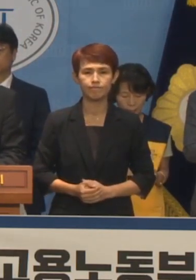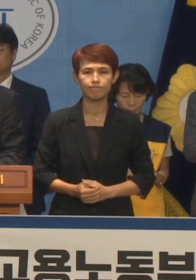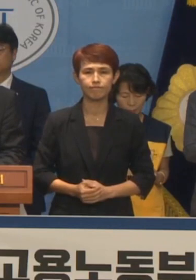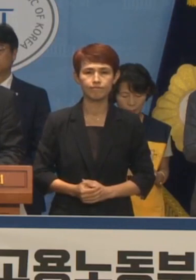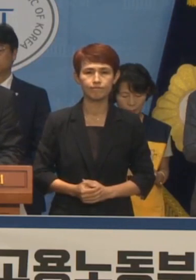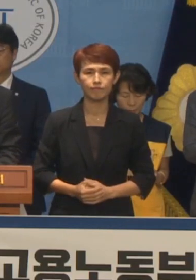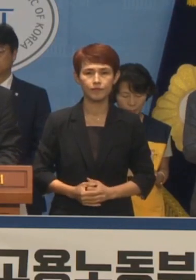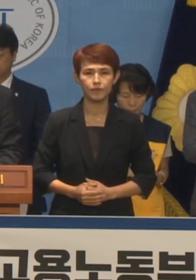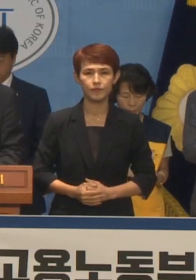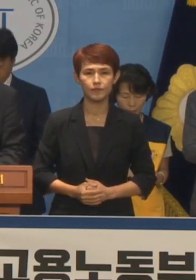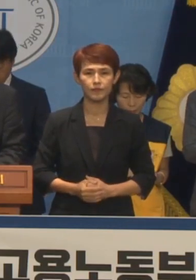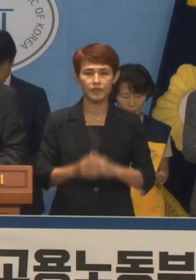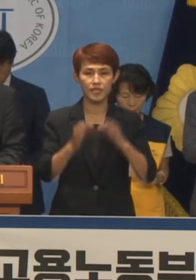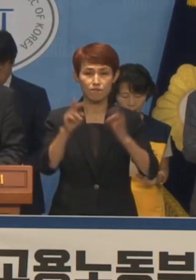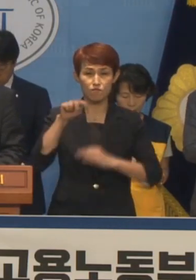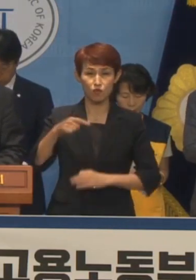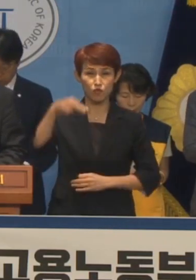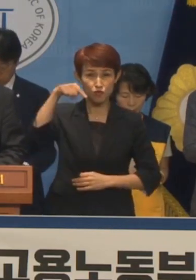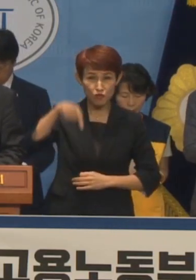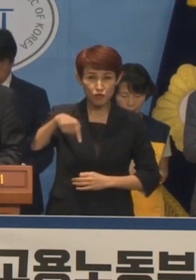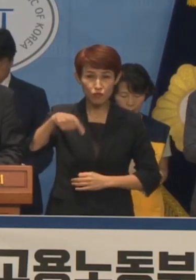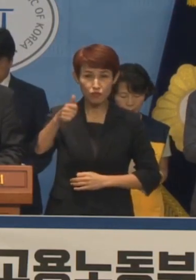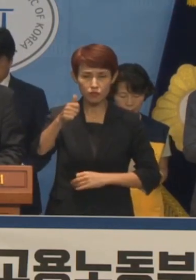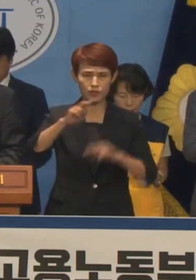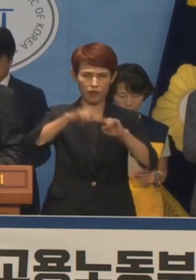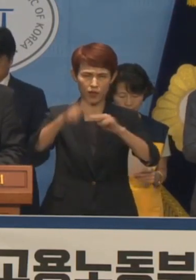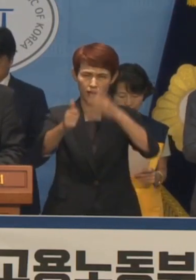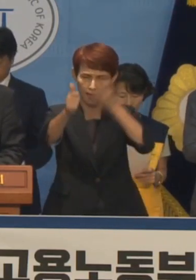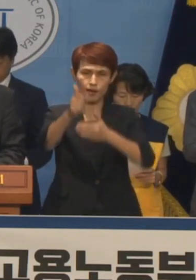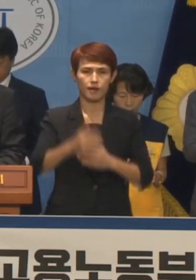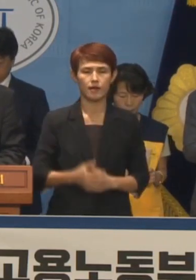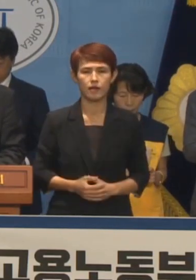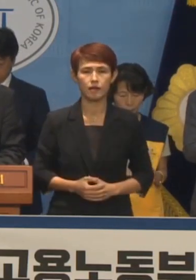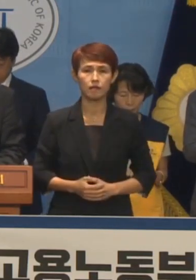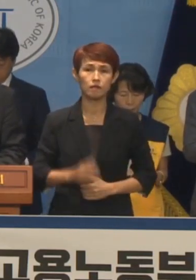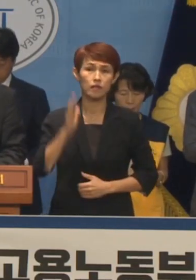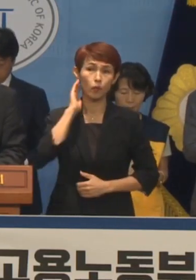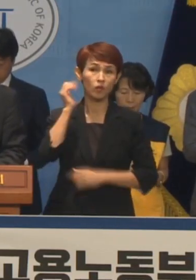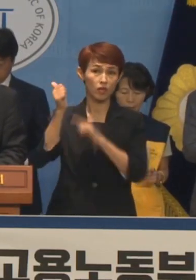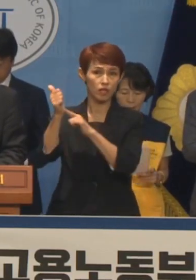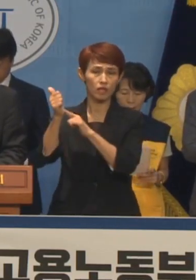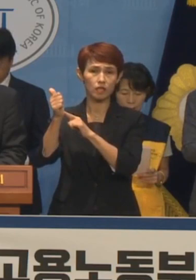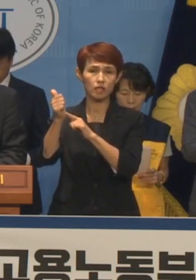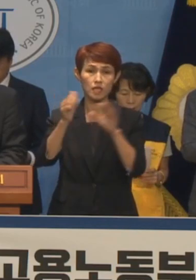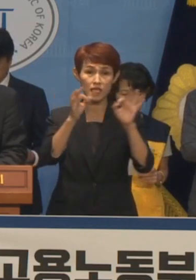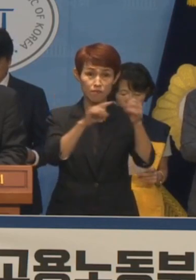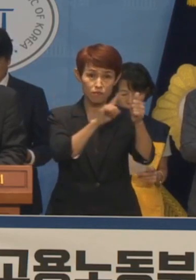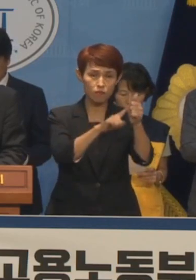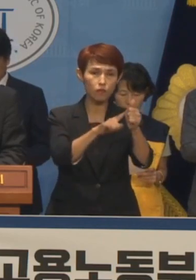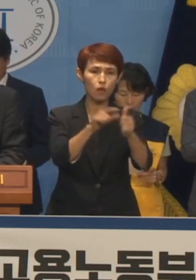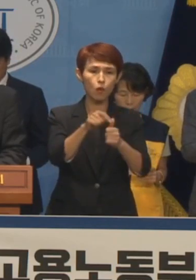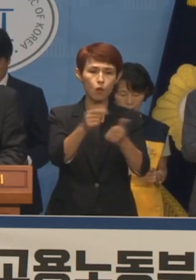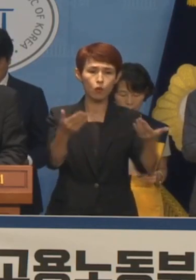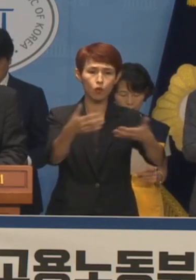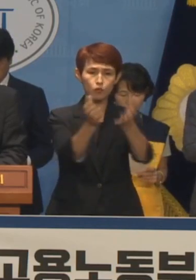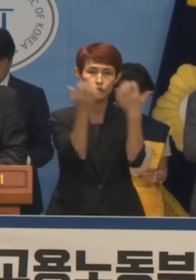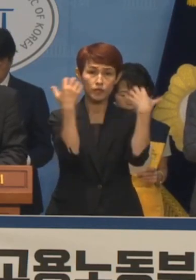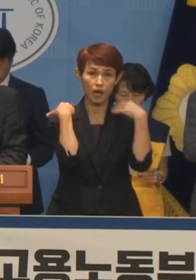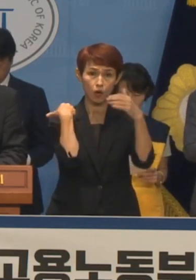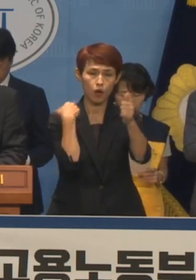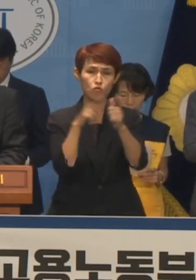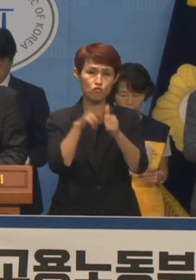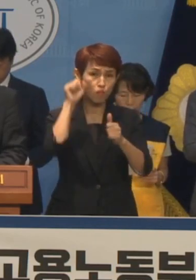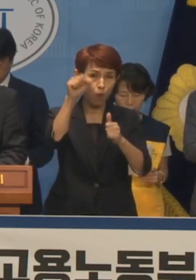하겠습니다. 김문수는 사퇴하라. 대통령이 김문수를 고용노동부 장관 후보자로